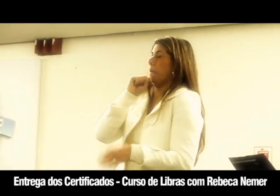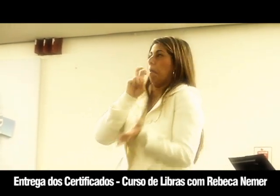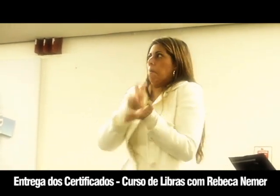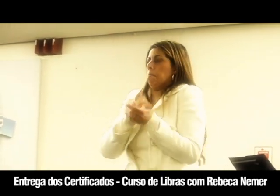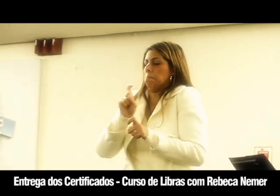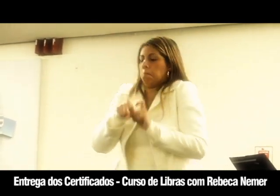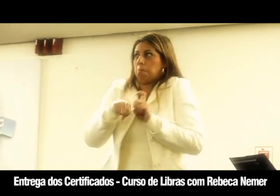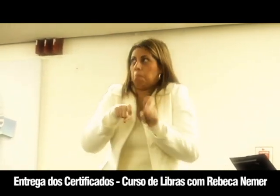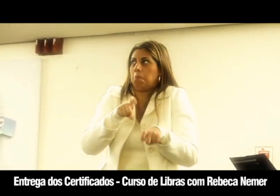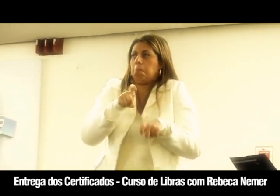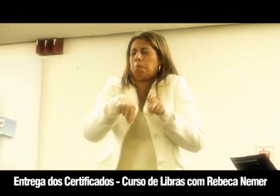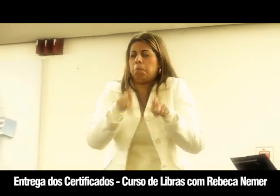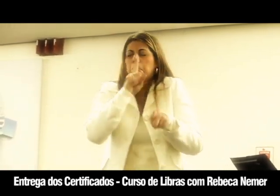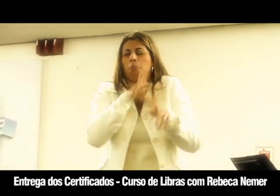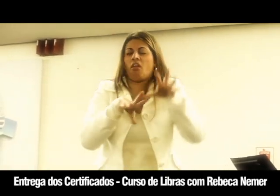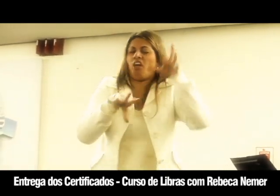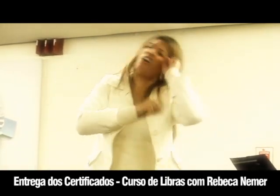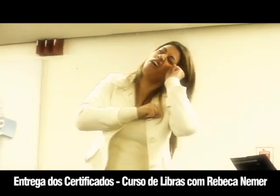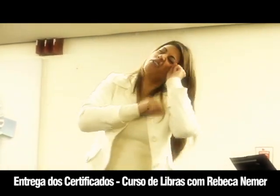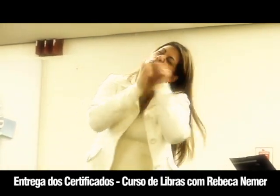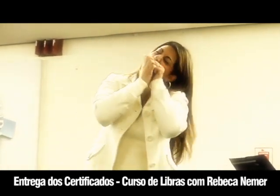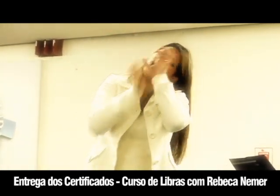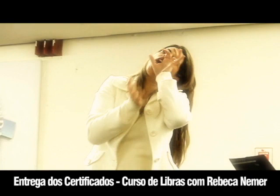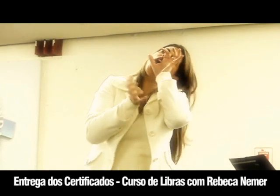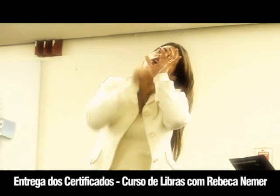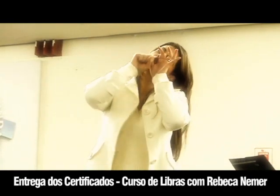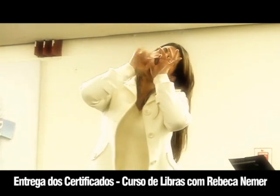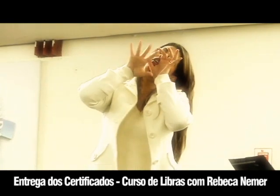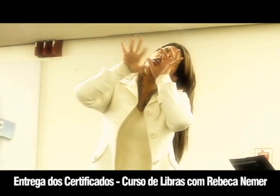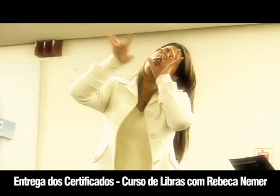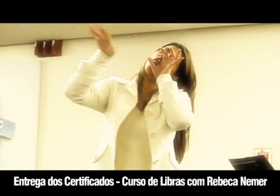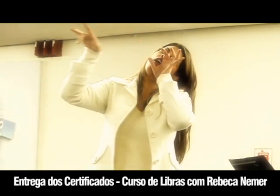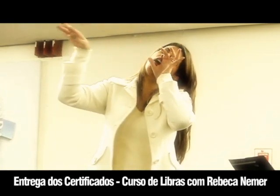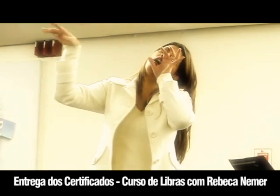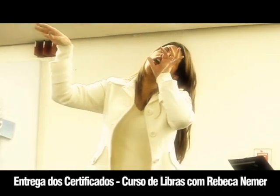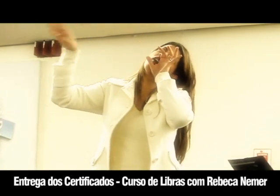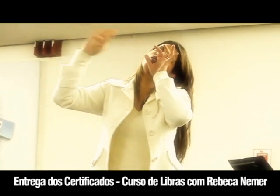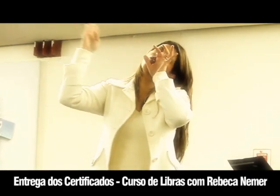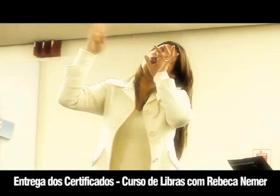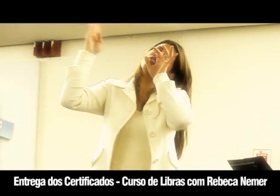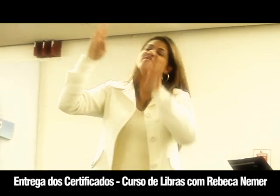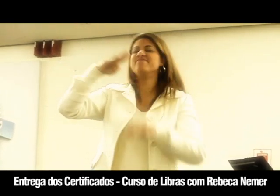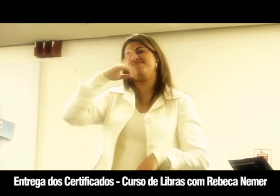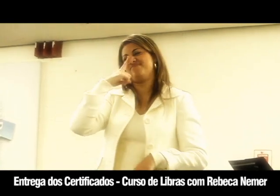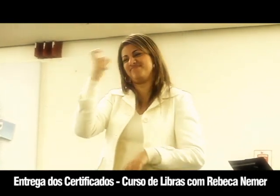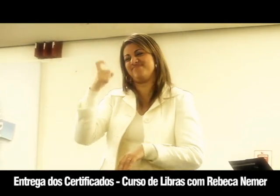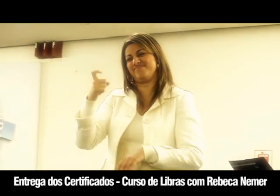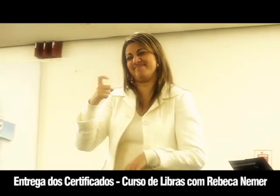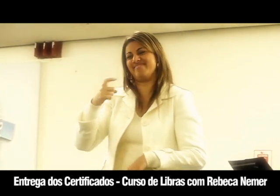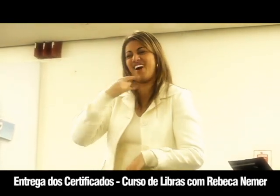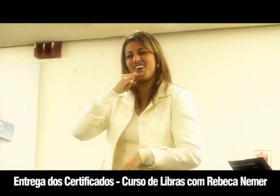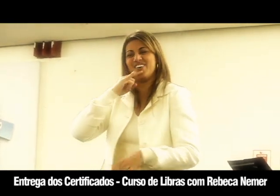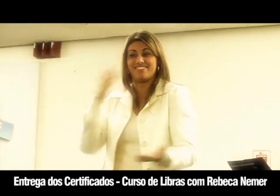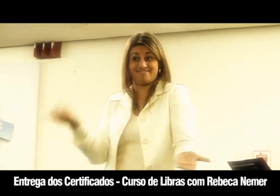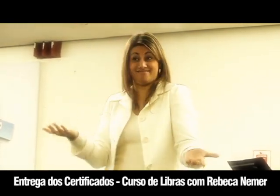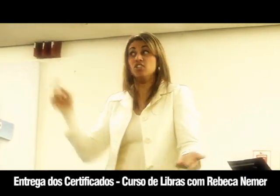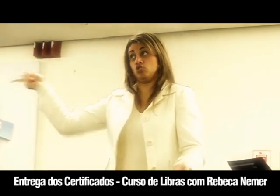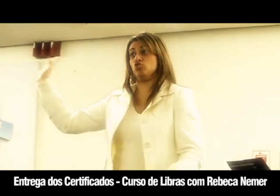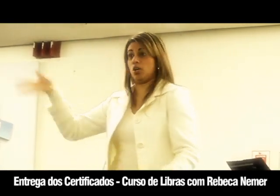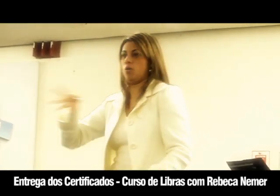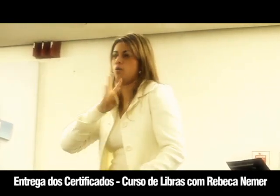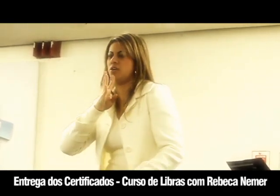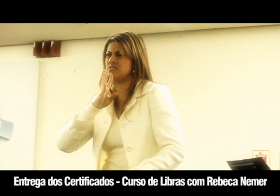saber, senão a coisa ia ficar muito feia. Então eu conheço cachaça por experiência.